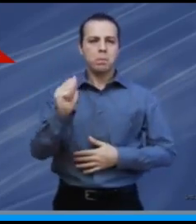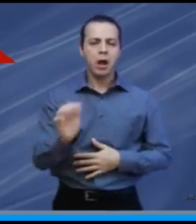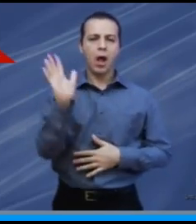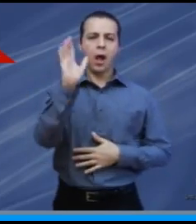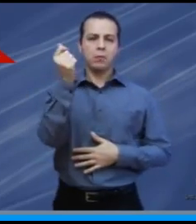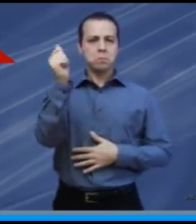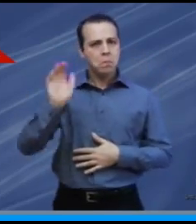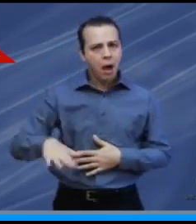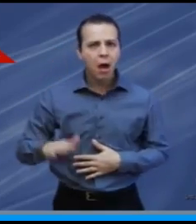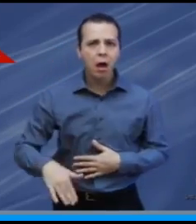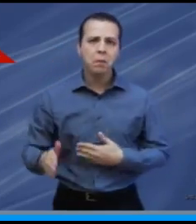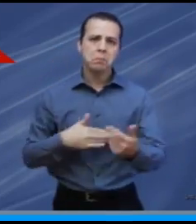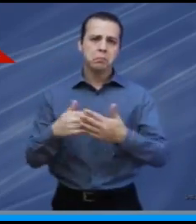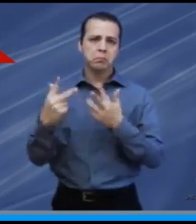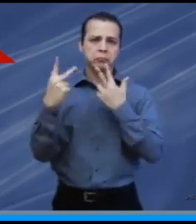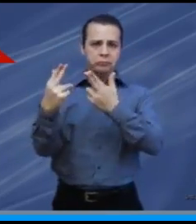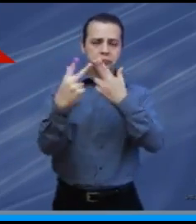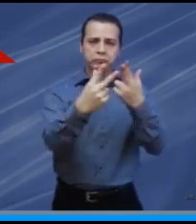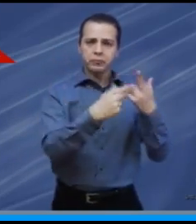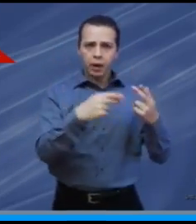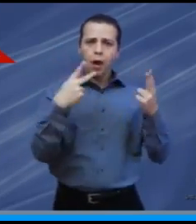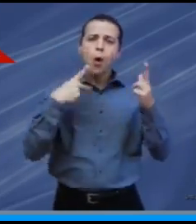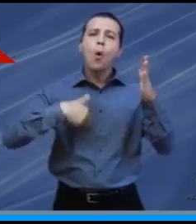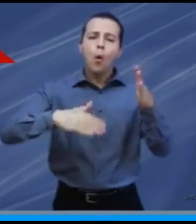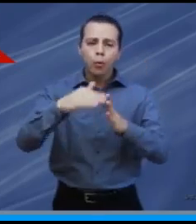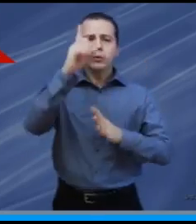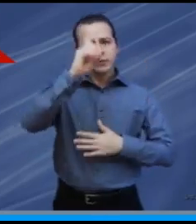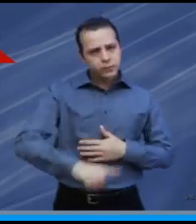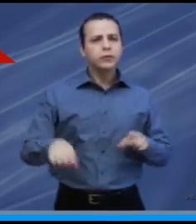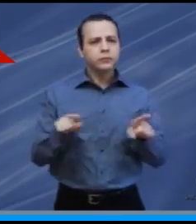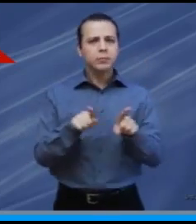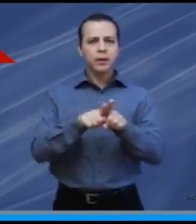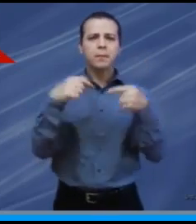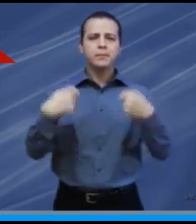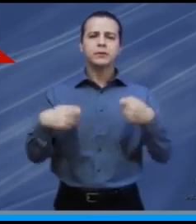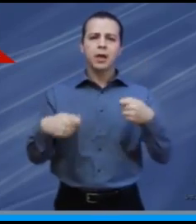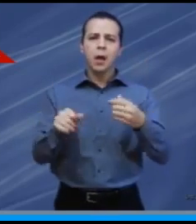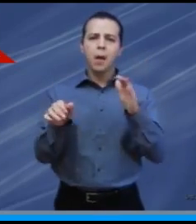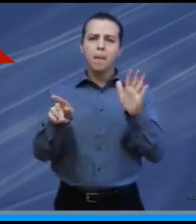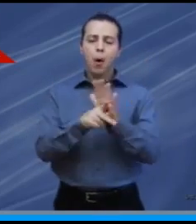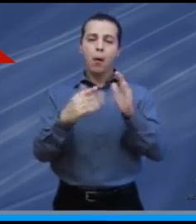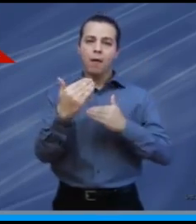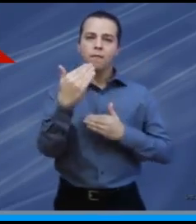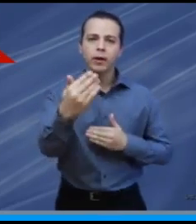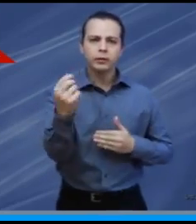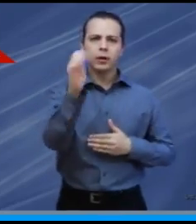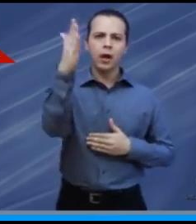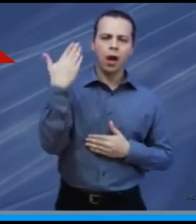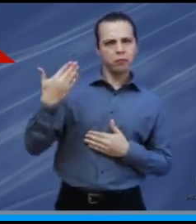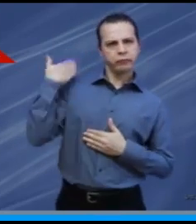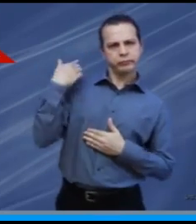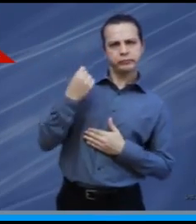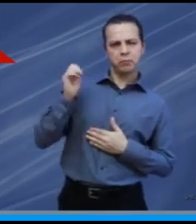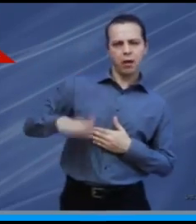mais caro. Eu não posso também querer cobrar só um valor para a pessoa com deficiência. Eu tenho que ter em todos os espaços uma área reservada. Então,